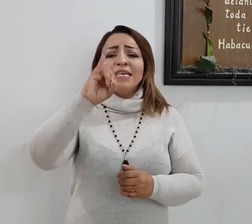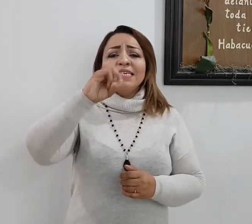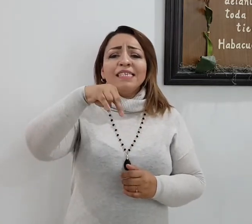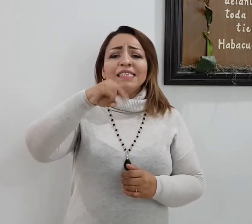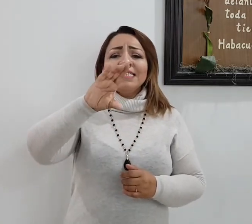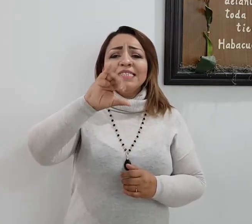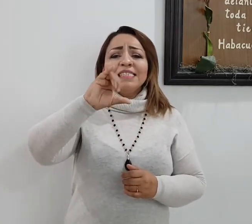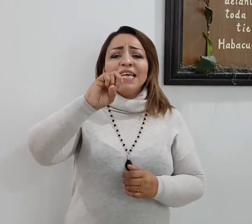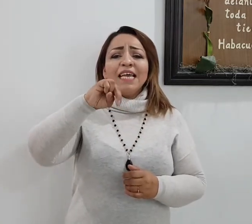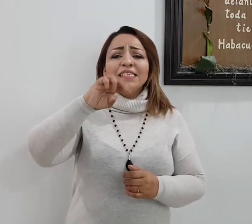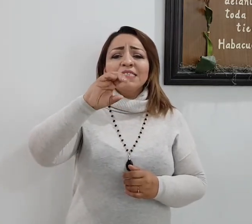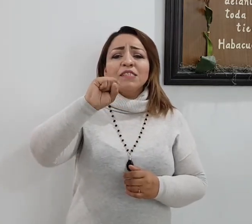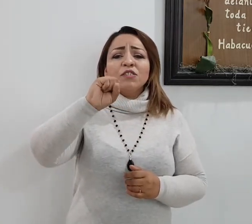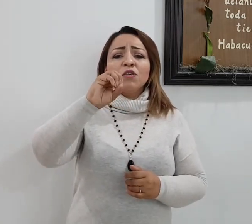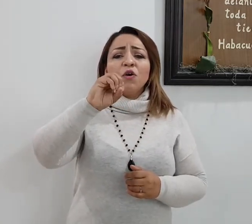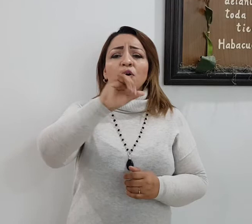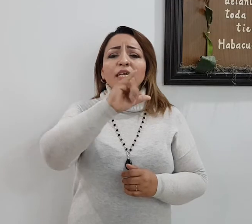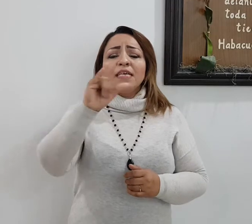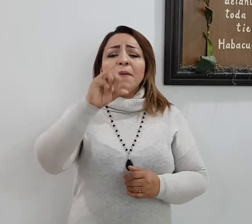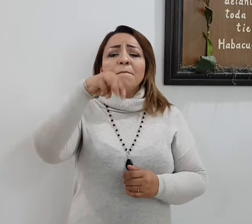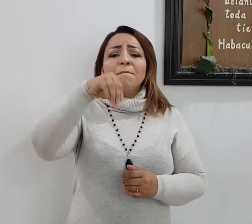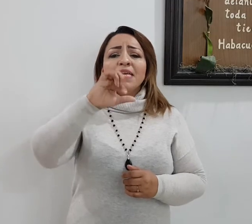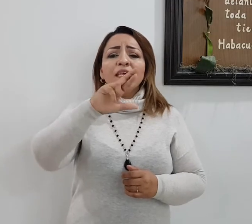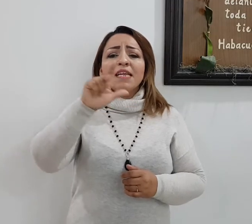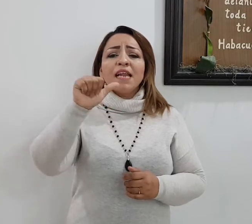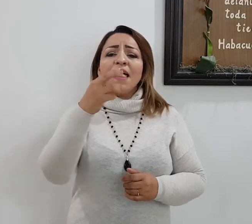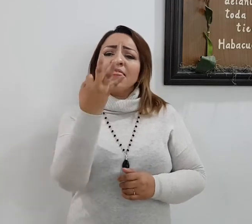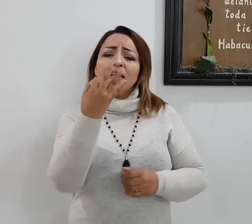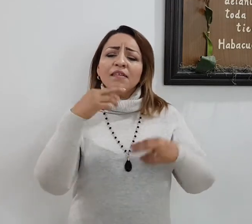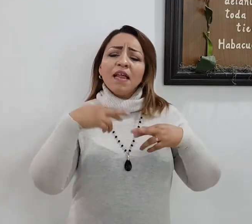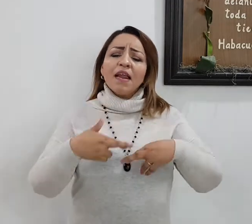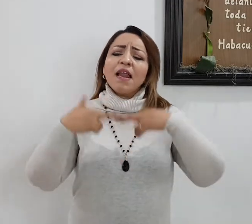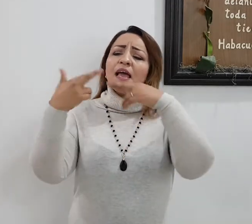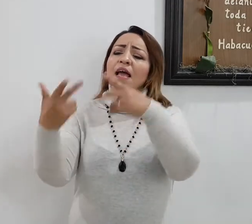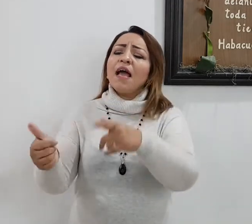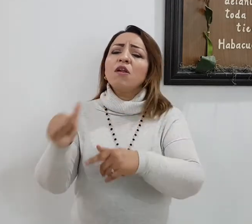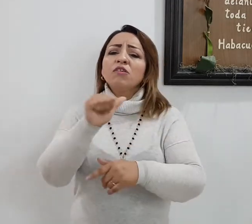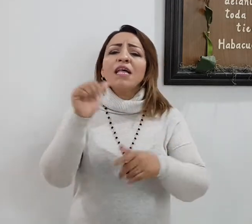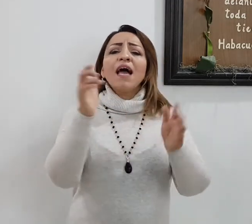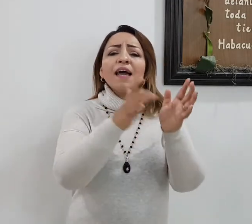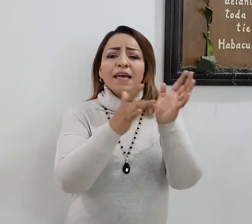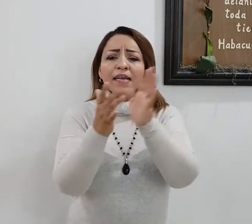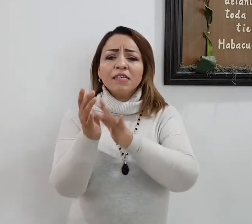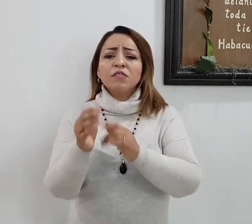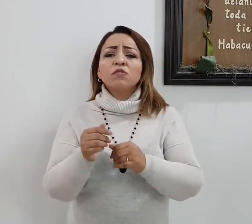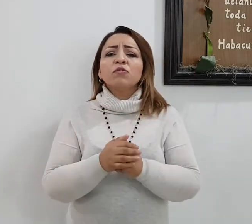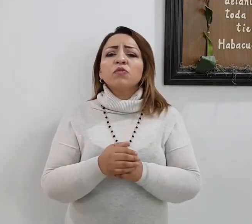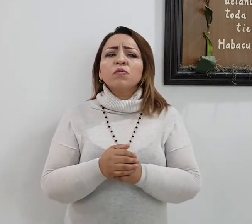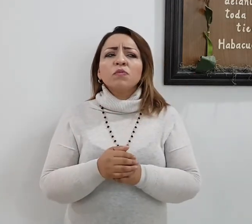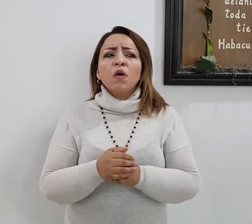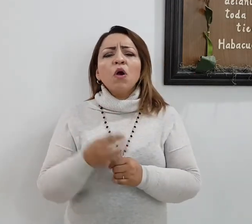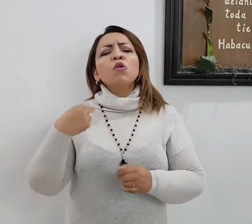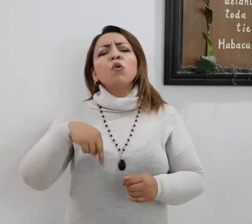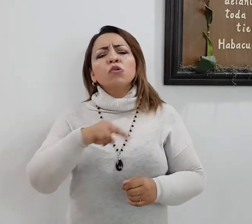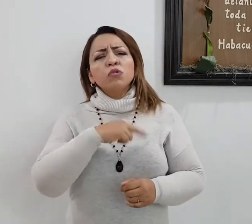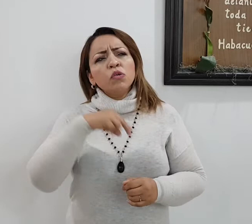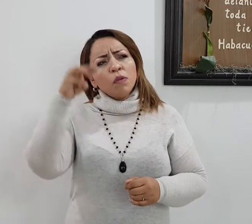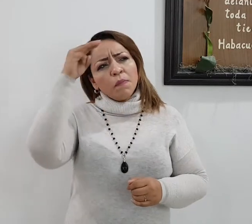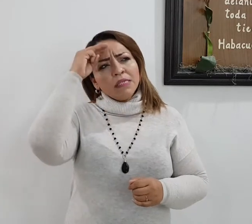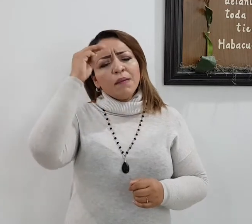su servidor nos comprometíamos para precisamente pagar el costo de seguir a Jesús, ser perseverantes en esto y aprender a